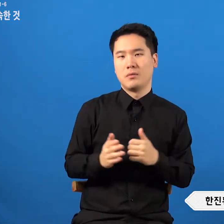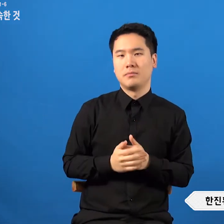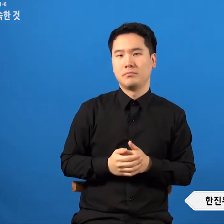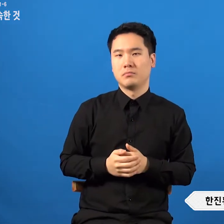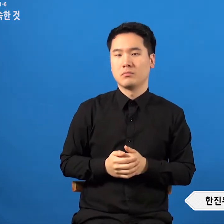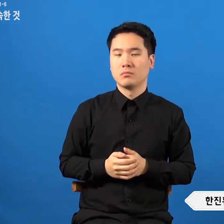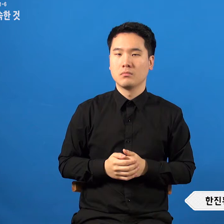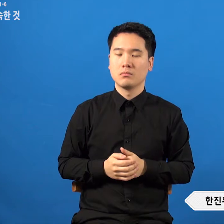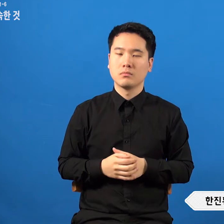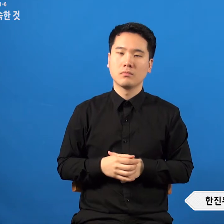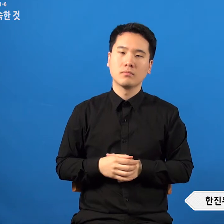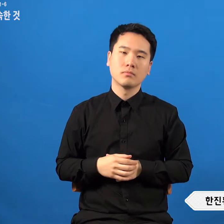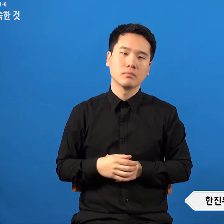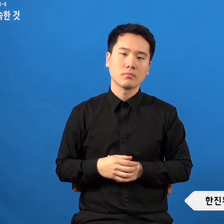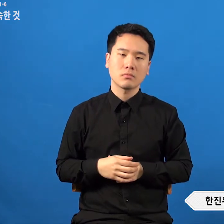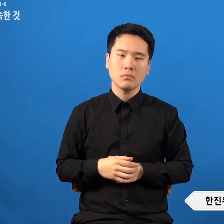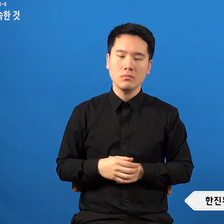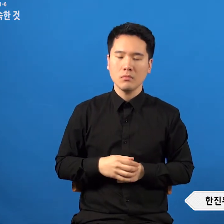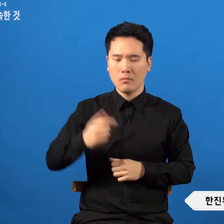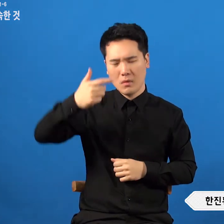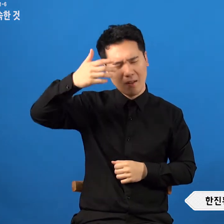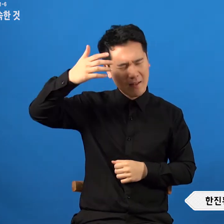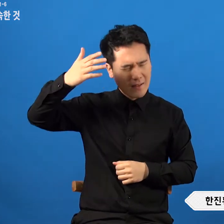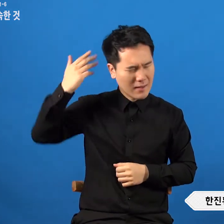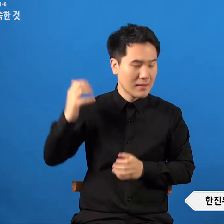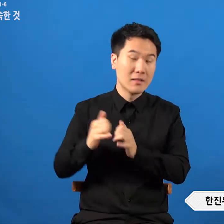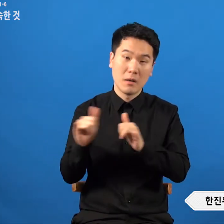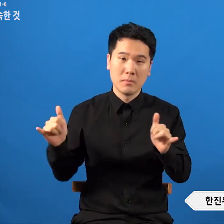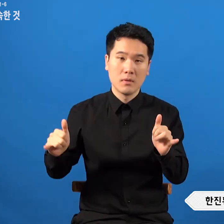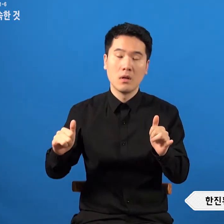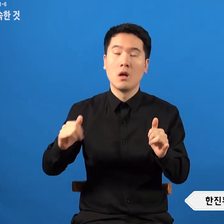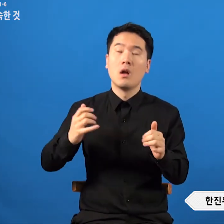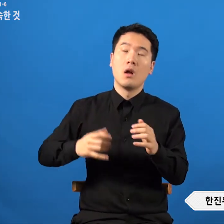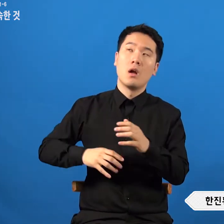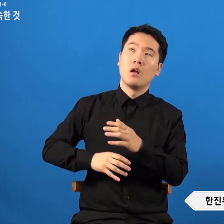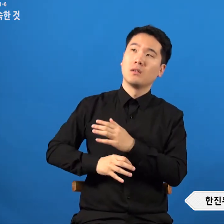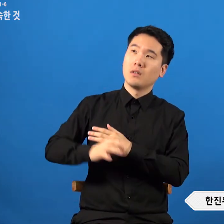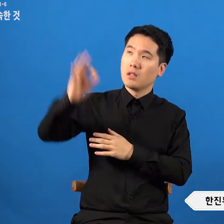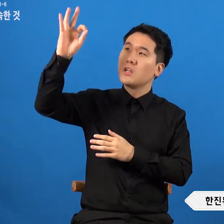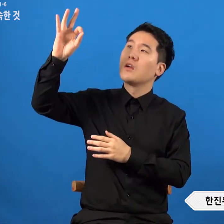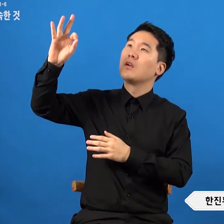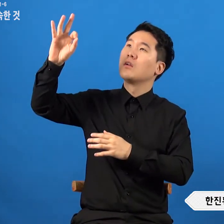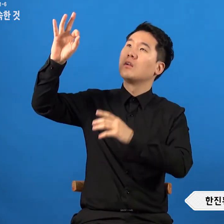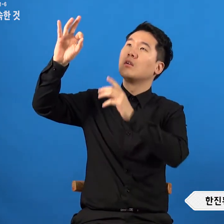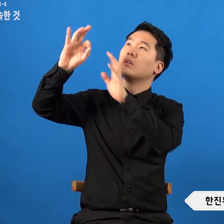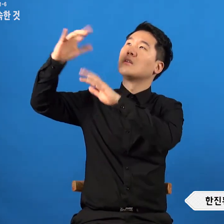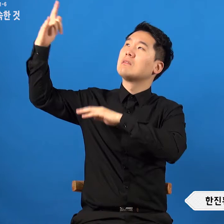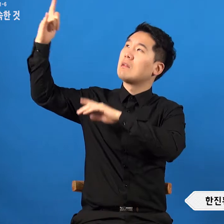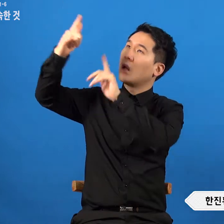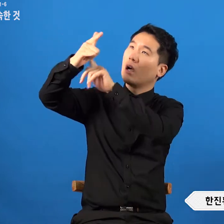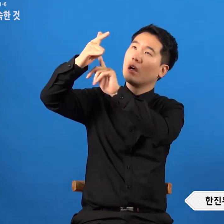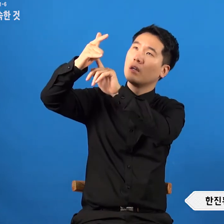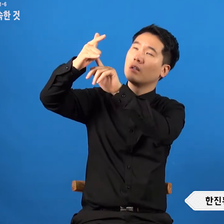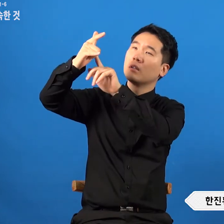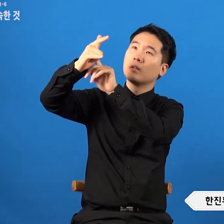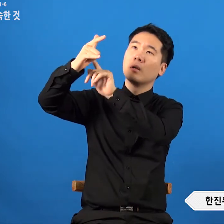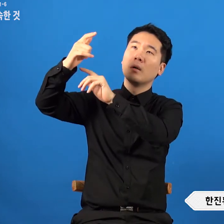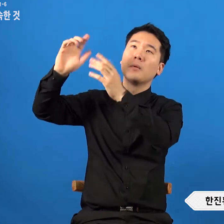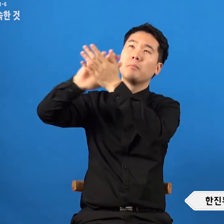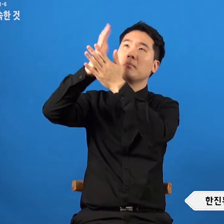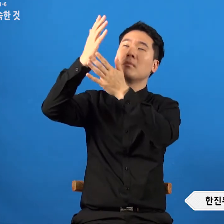한 번 오는 일식이 일어났습니다. 고대인들은 대낮에 태양이 빛을 잃고